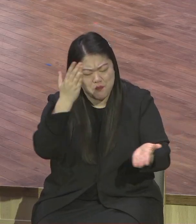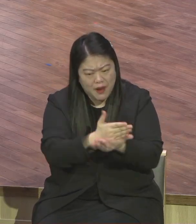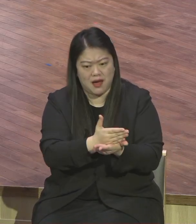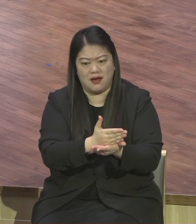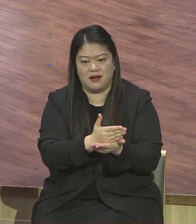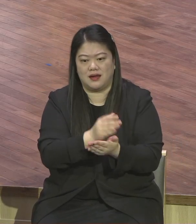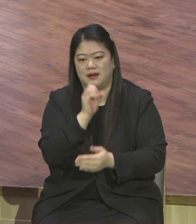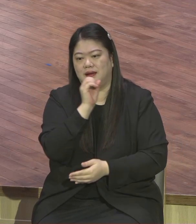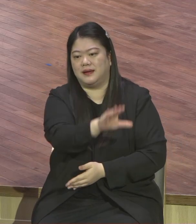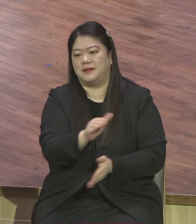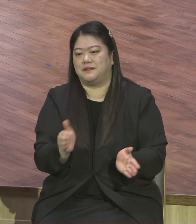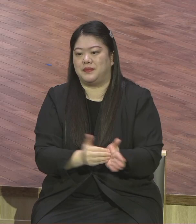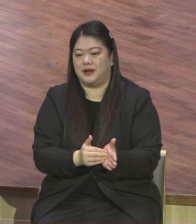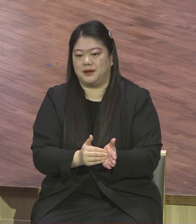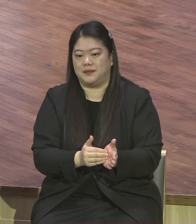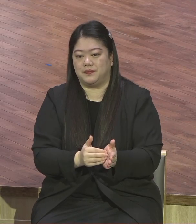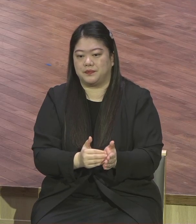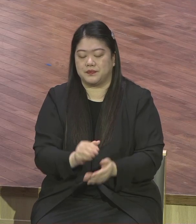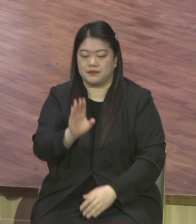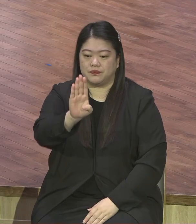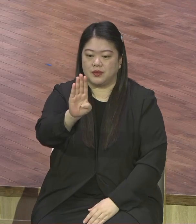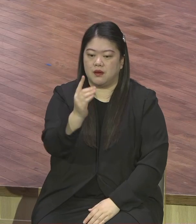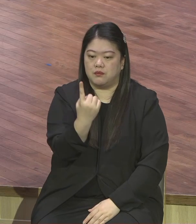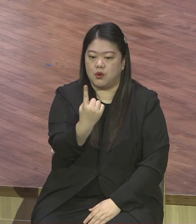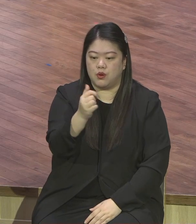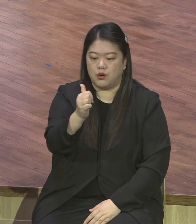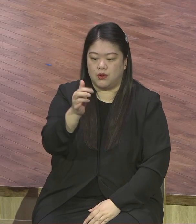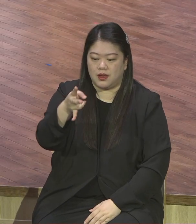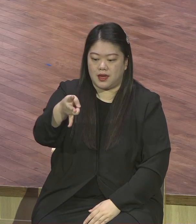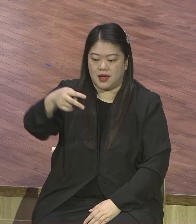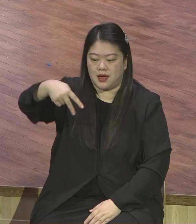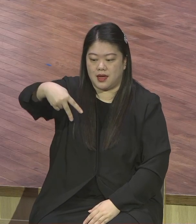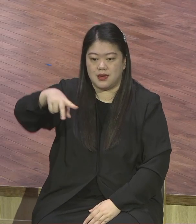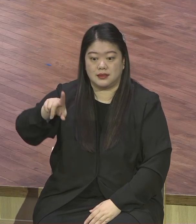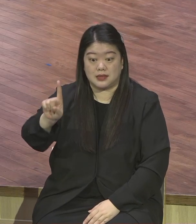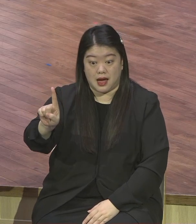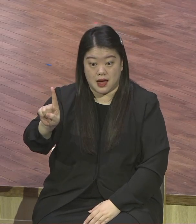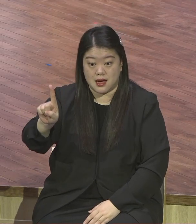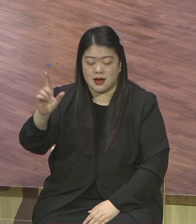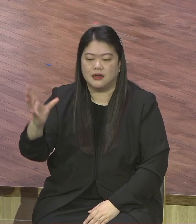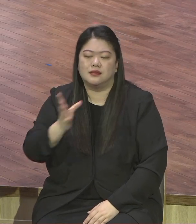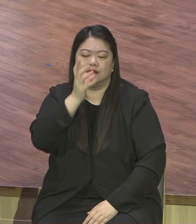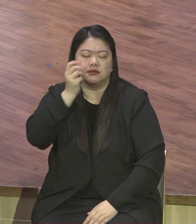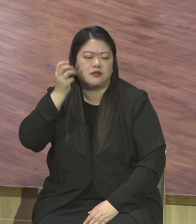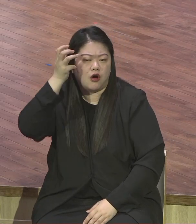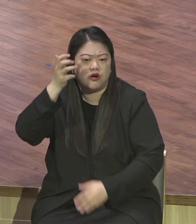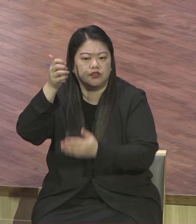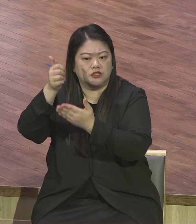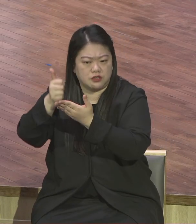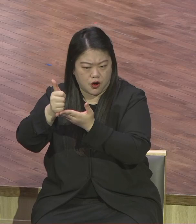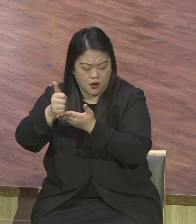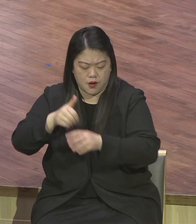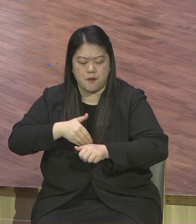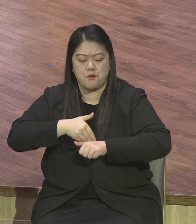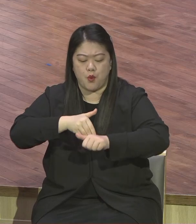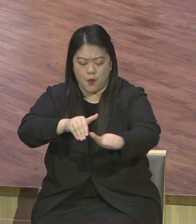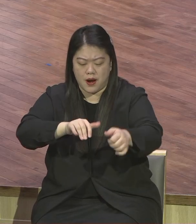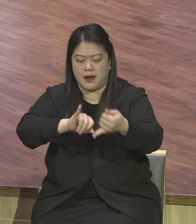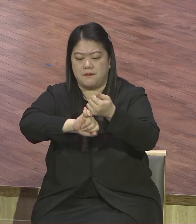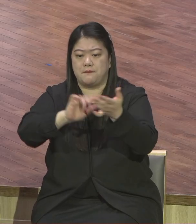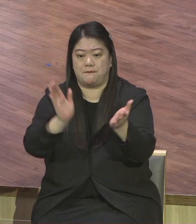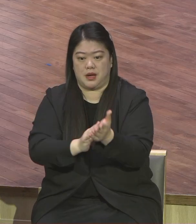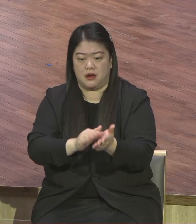자, 이 보혜사 성령을 약속했어요. 내가 가는데 대신에 보혜사 성령을